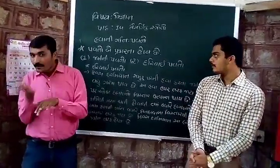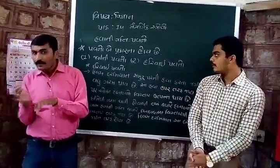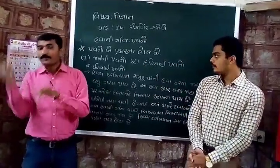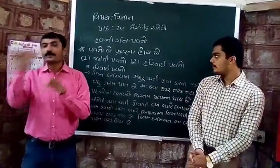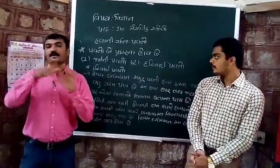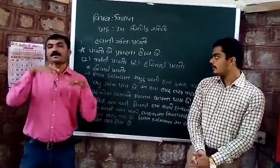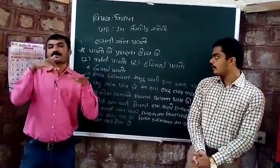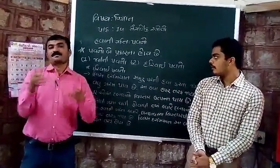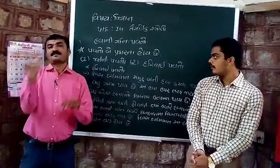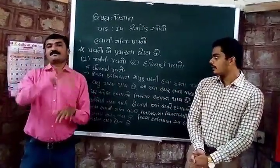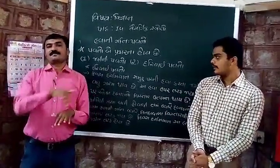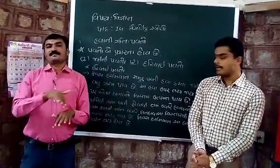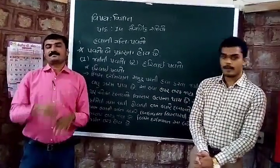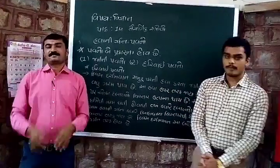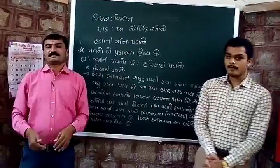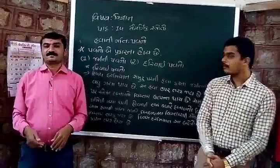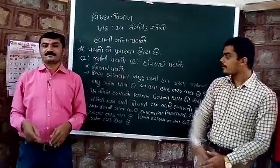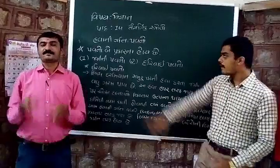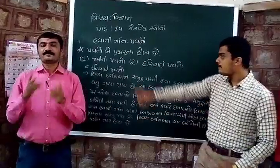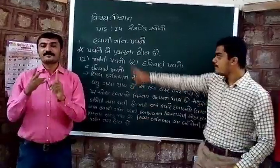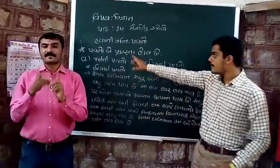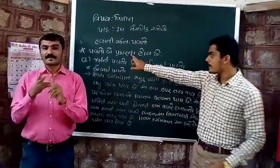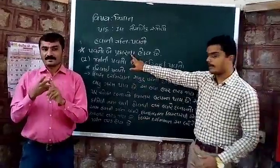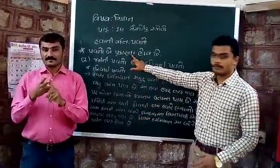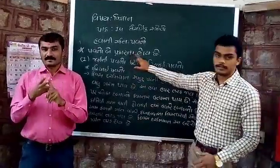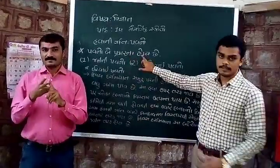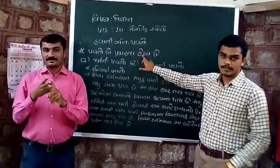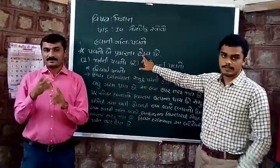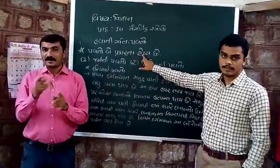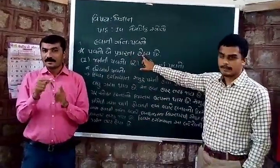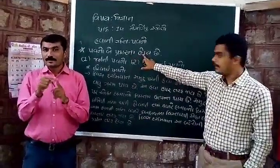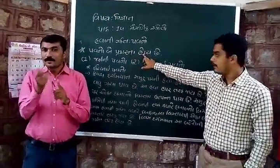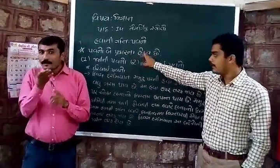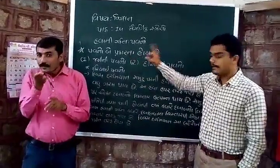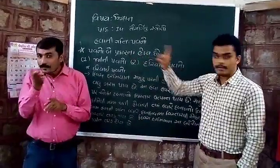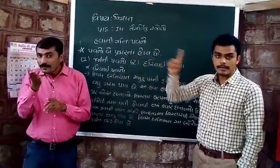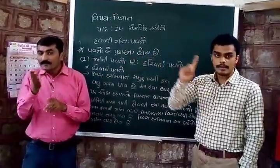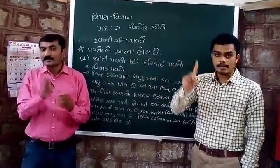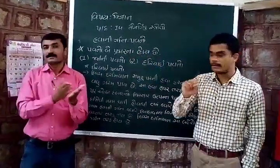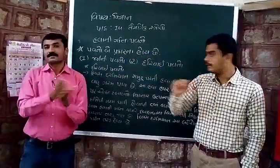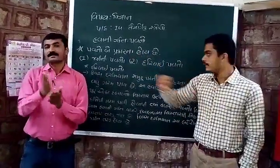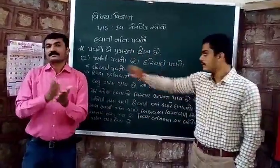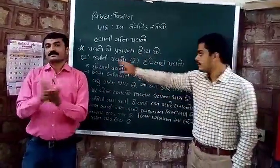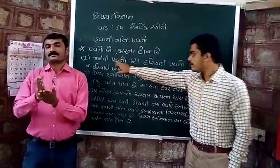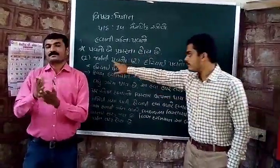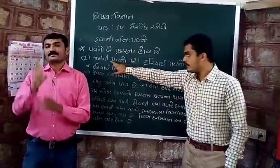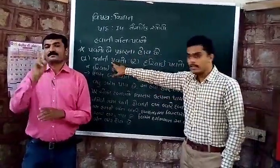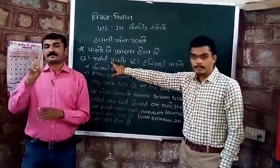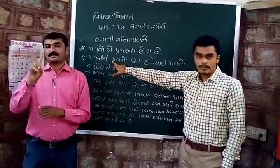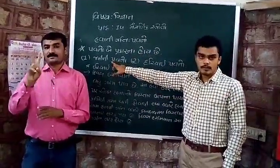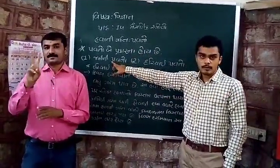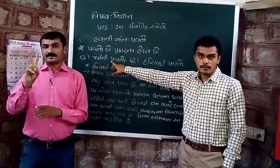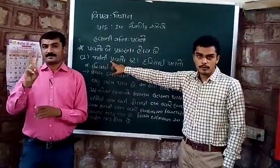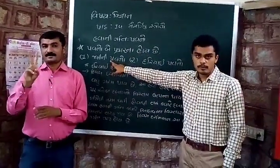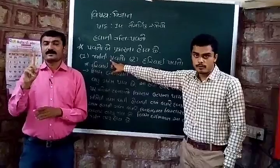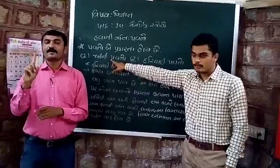પવનો, કે જેમાં પવનોના બે પ્રકાર હોય છે, એક જમીની